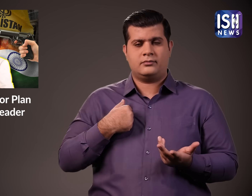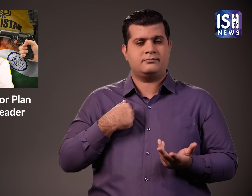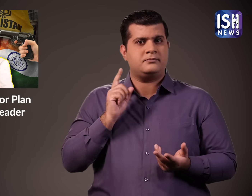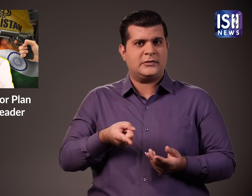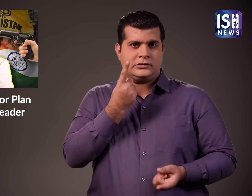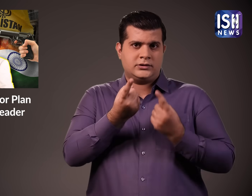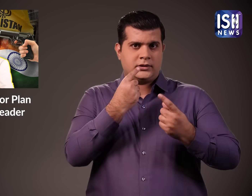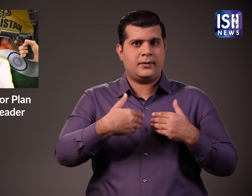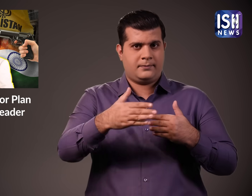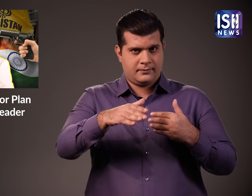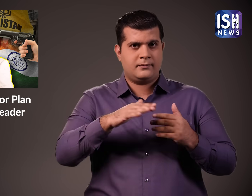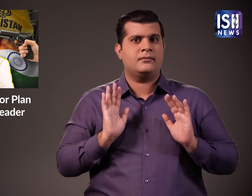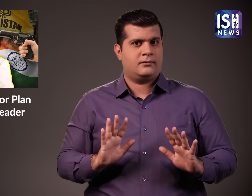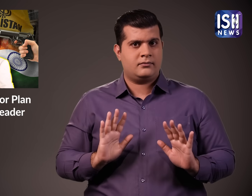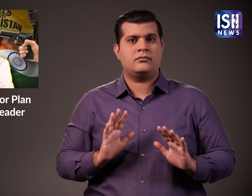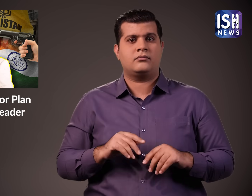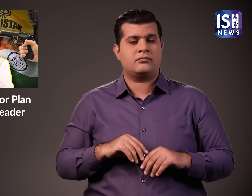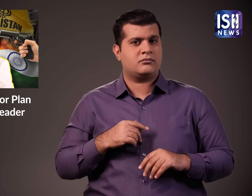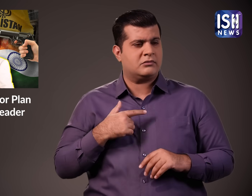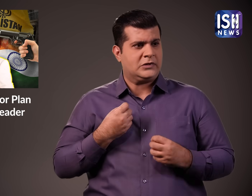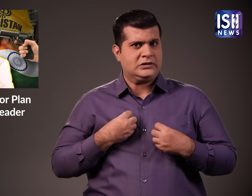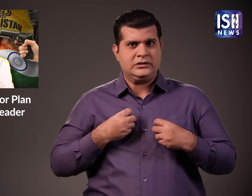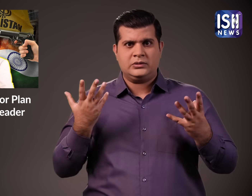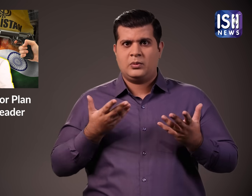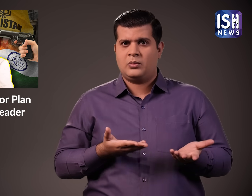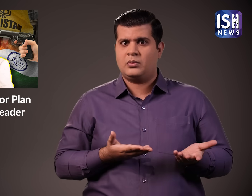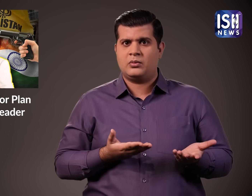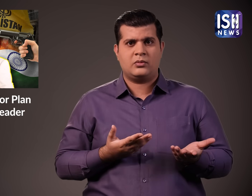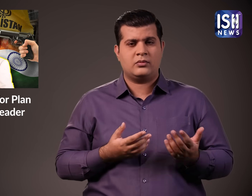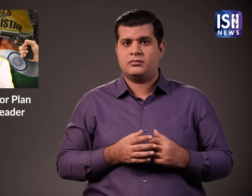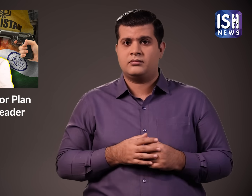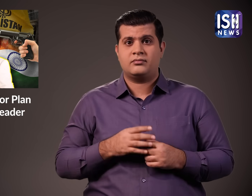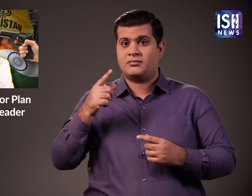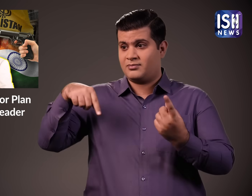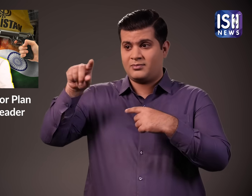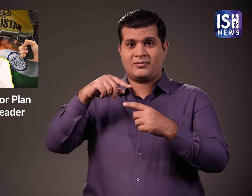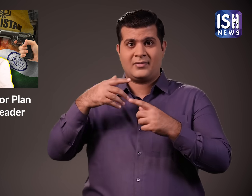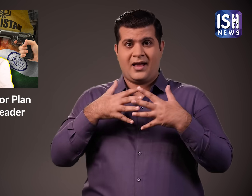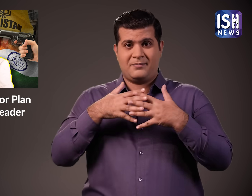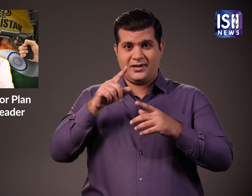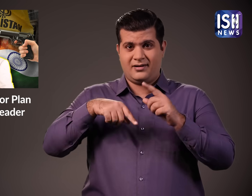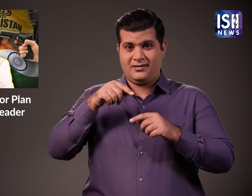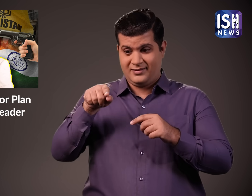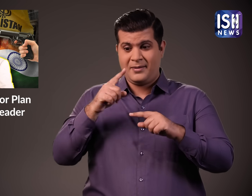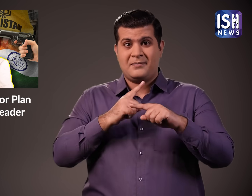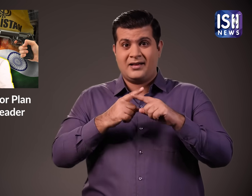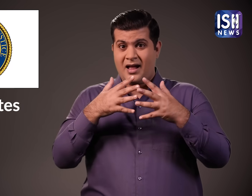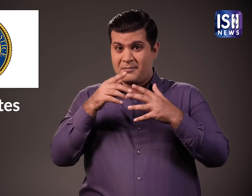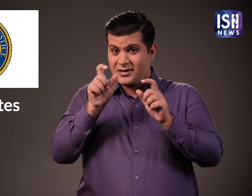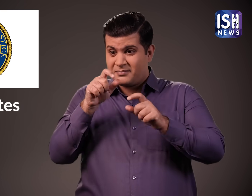भारत अब इस मामले की जांच कर रहा है। अश्चेरे जनक है ना। इसके अलावा अमेरिका के एटोर्नी ने